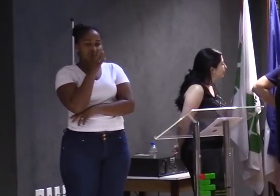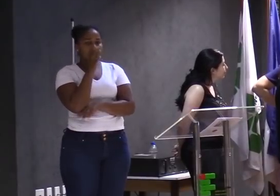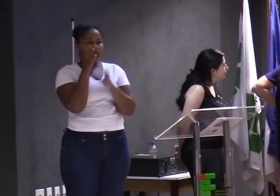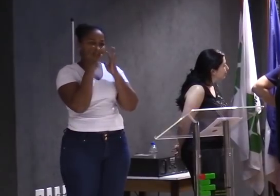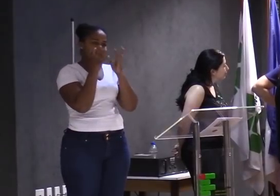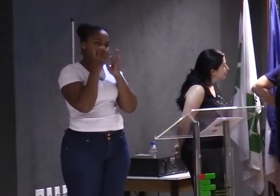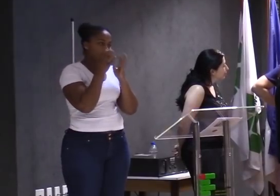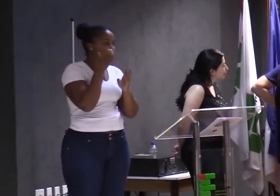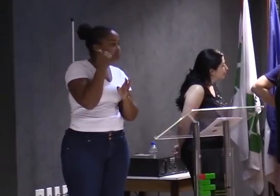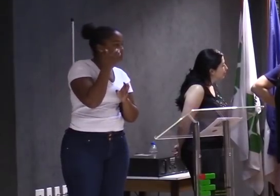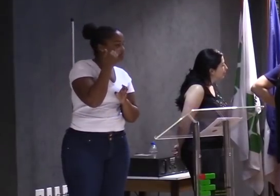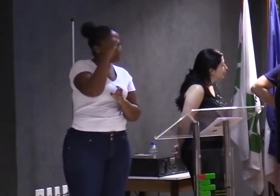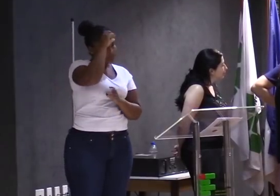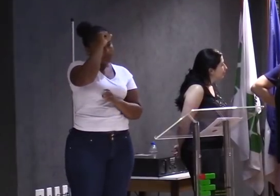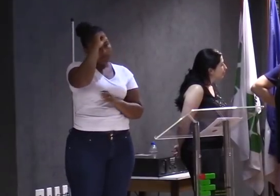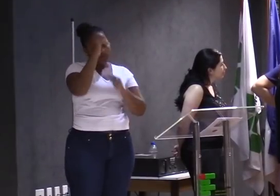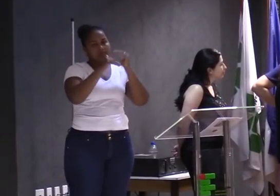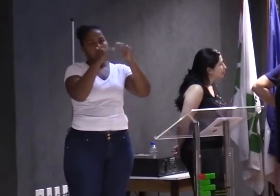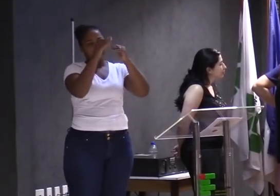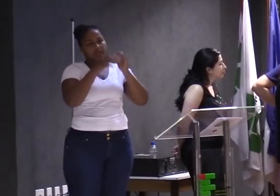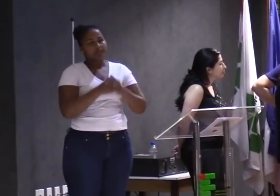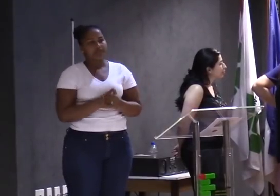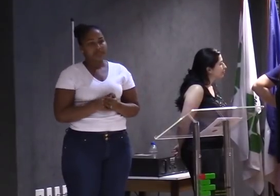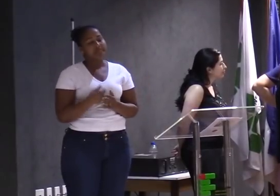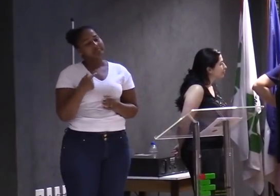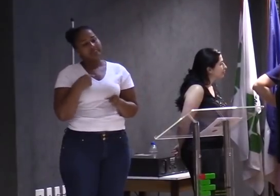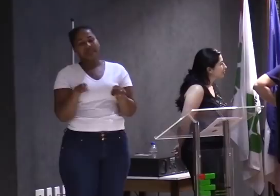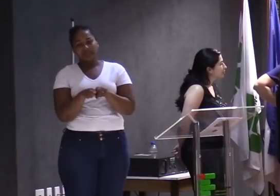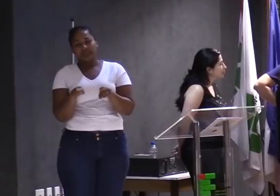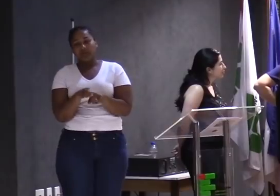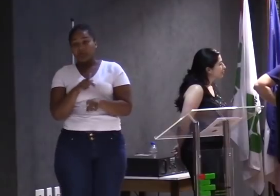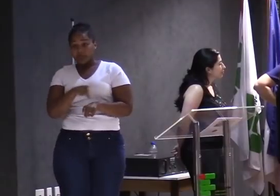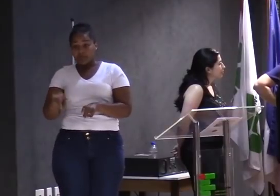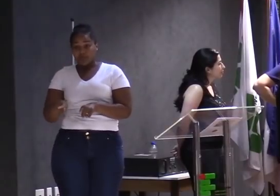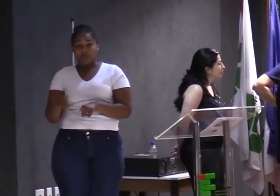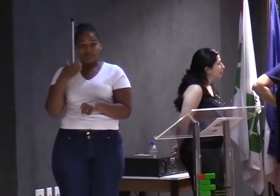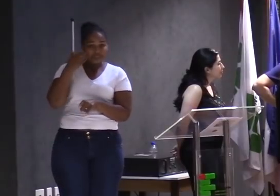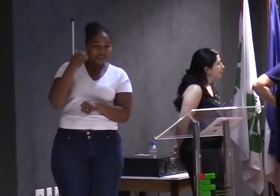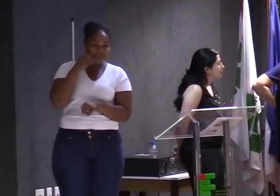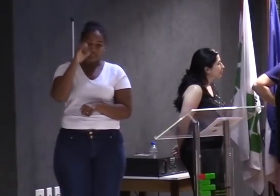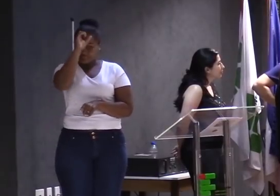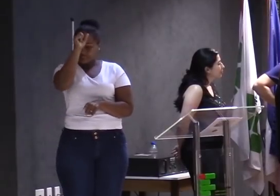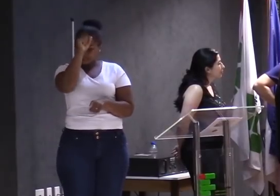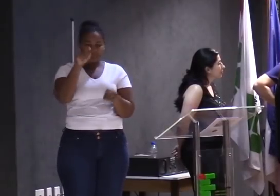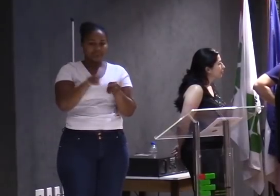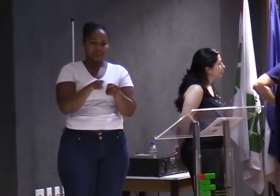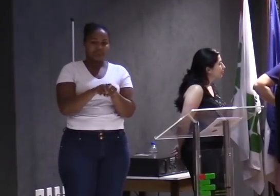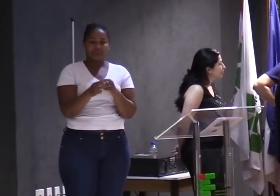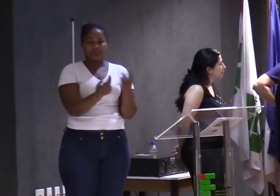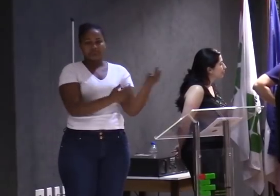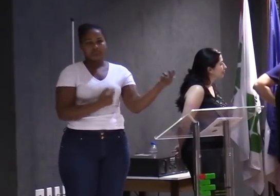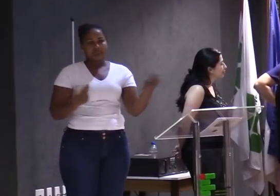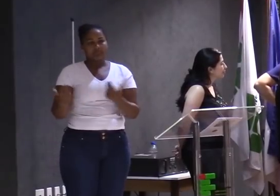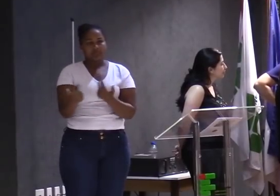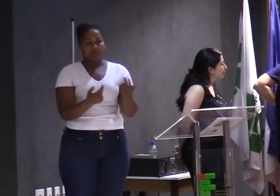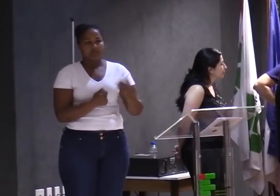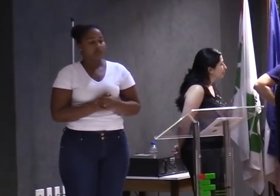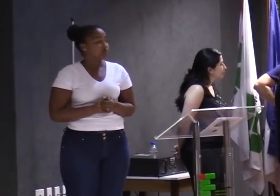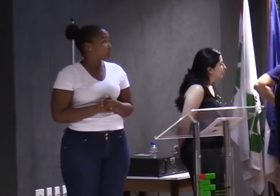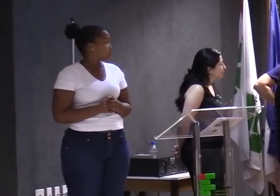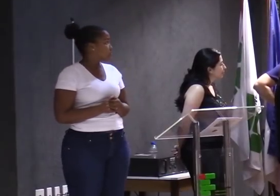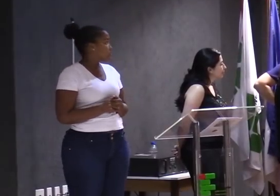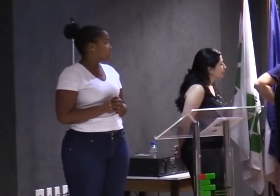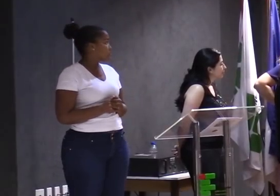É interessante. E eu lá também, né, como professor, aprendendo um pouquinho também. Entendeu? Então, a gente começa a participar desse processo. E